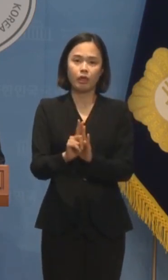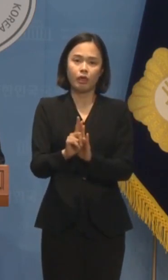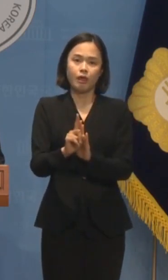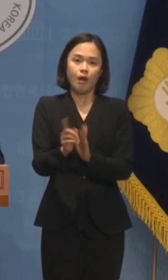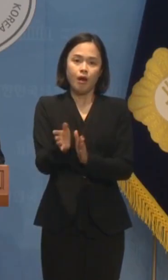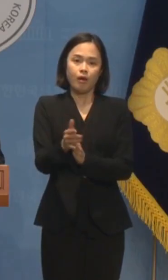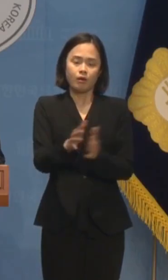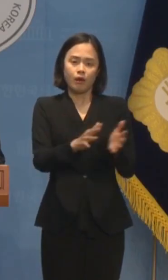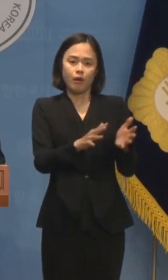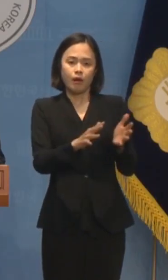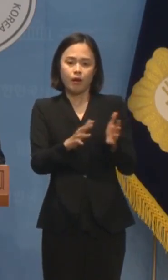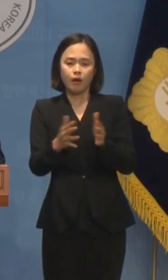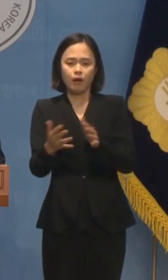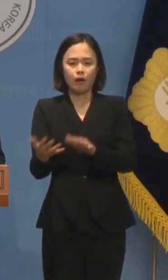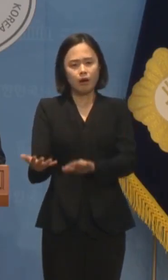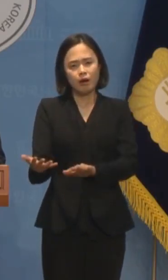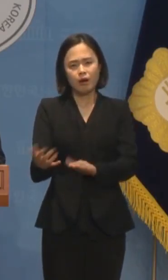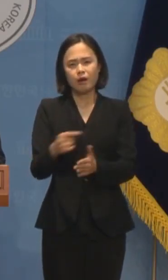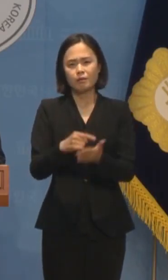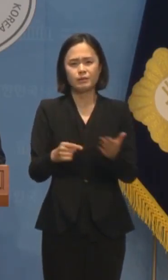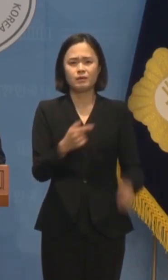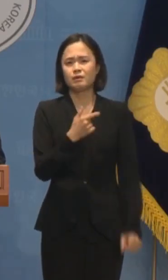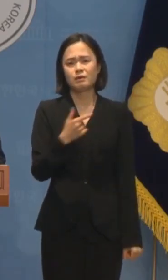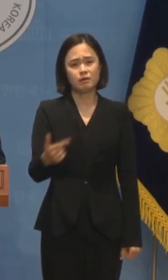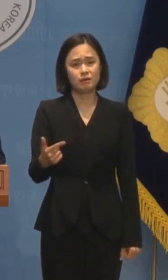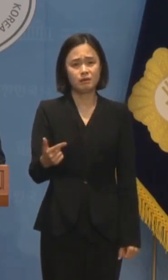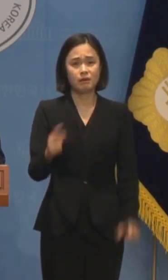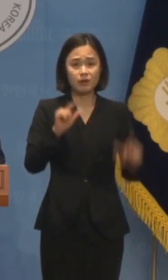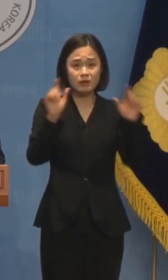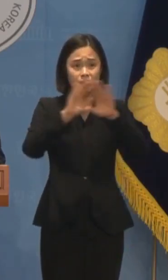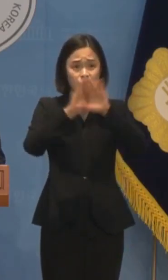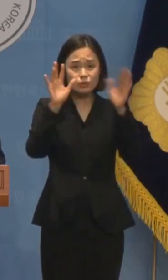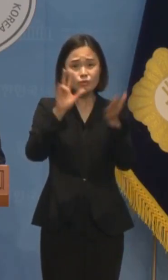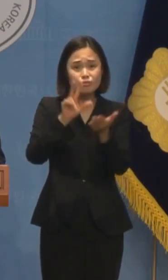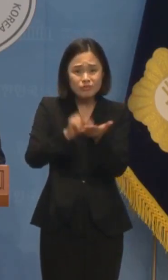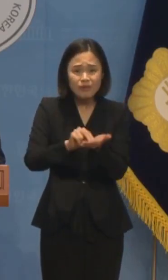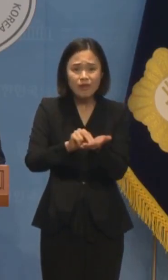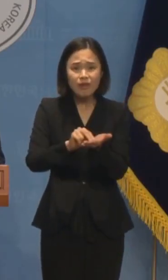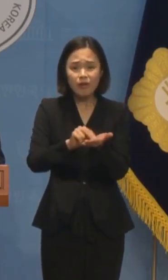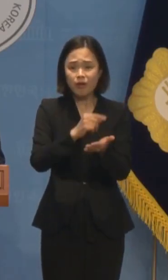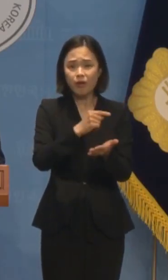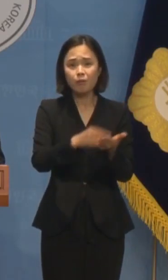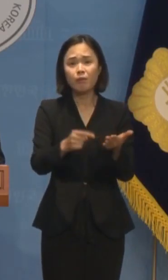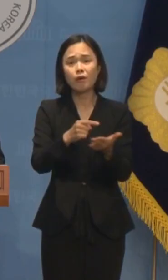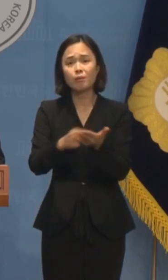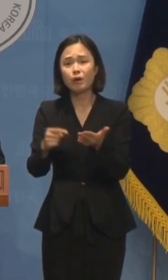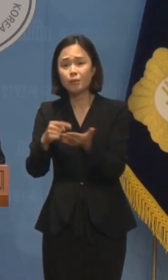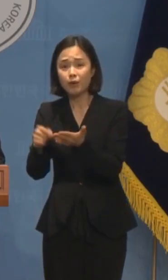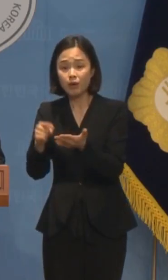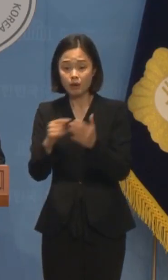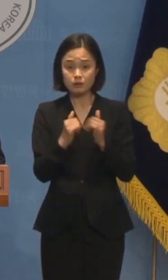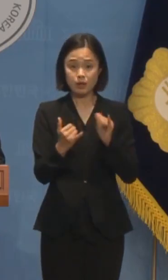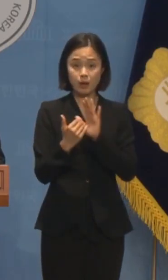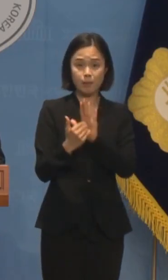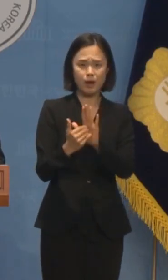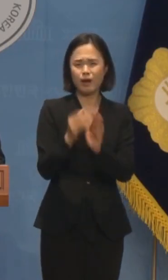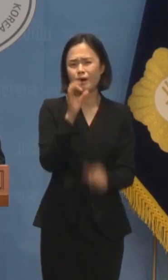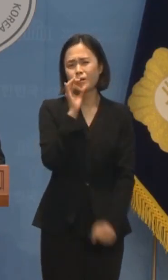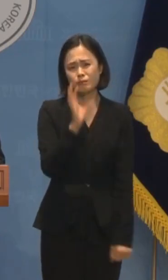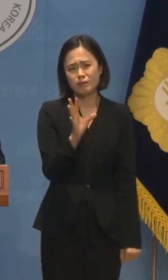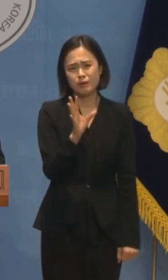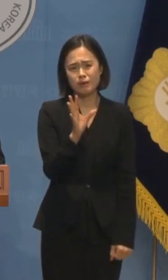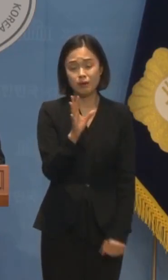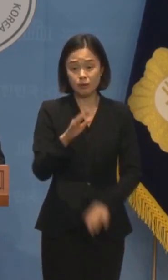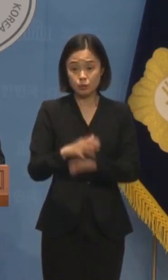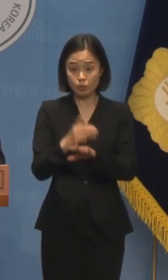피해를 입었습니다. 기후로 인한 자연재해는 불가항력적인 것이고 농민들의